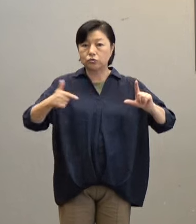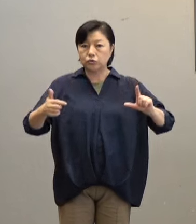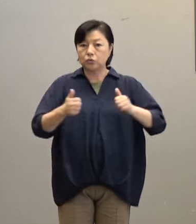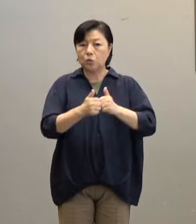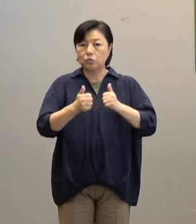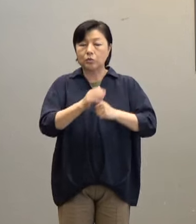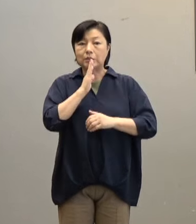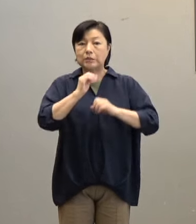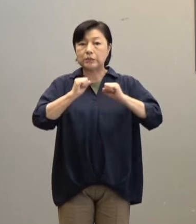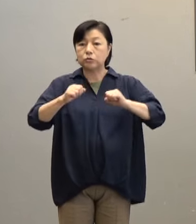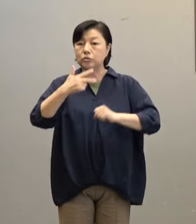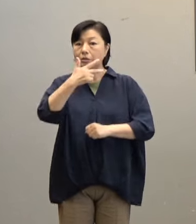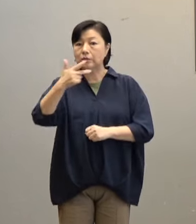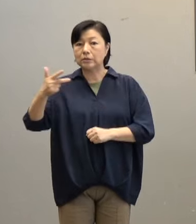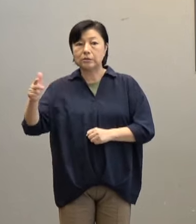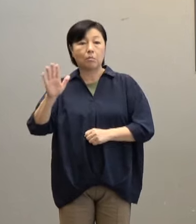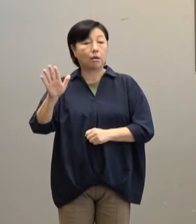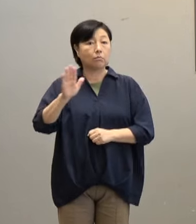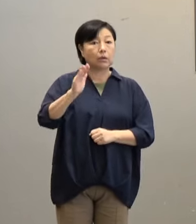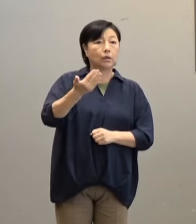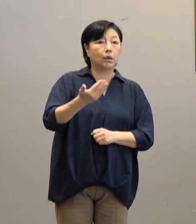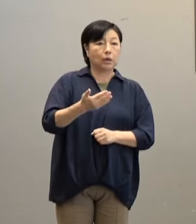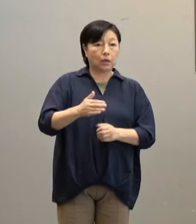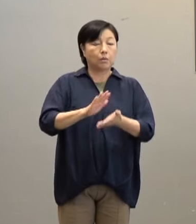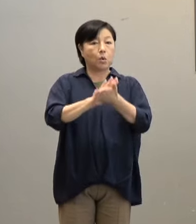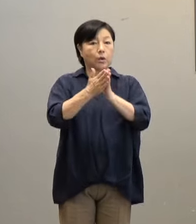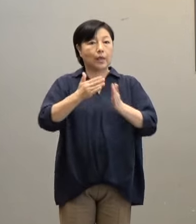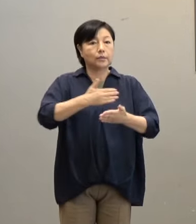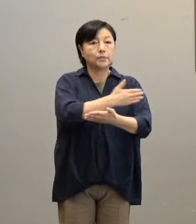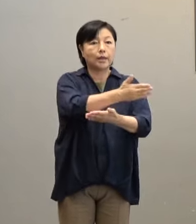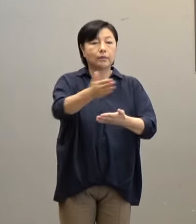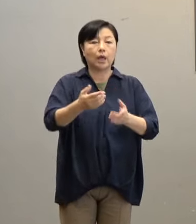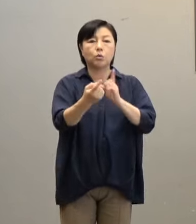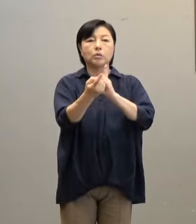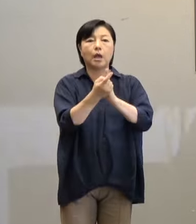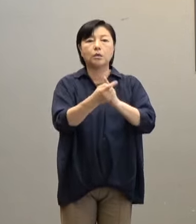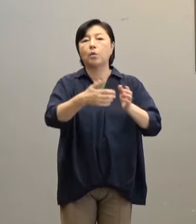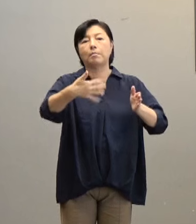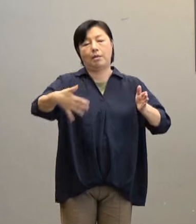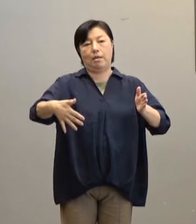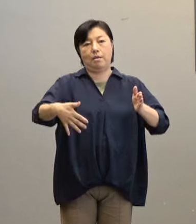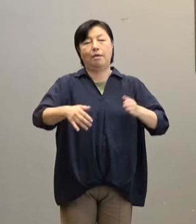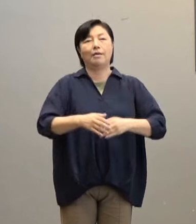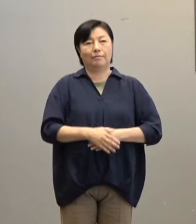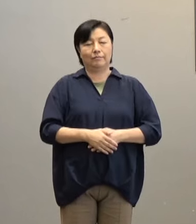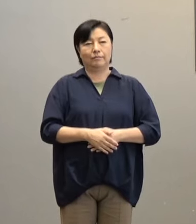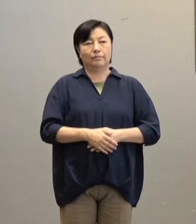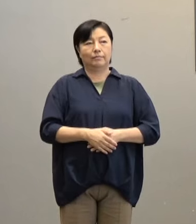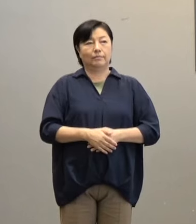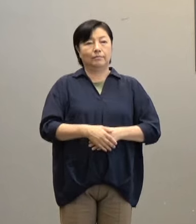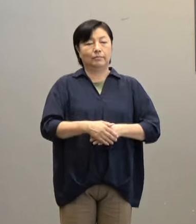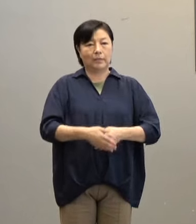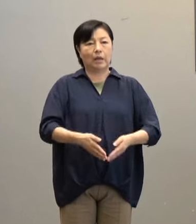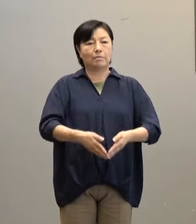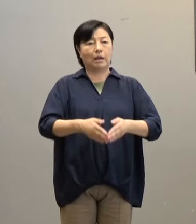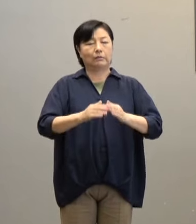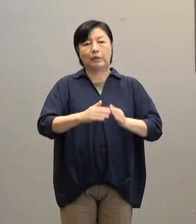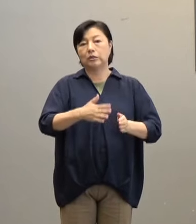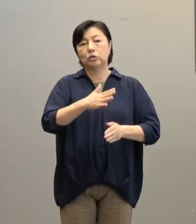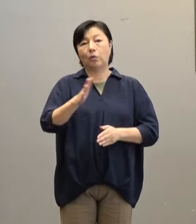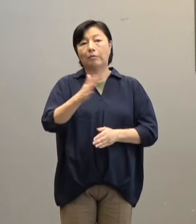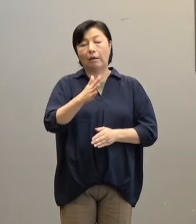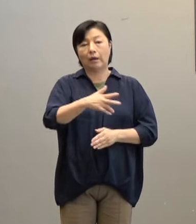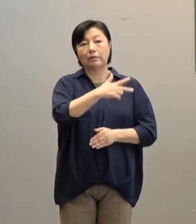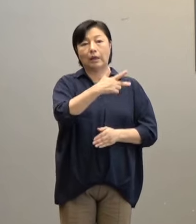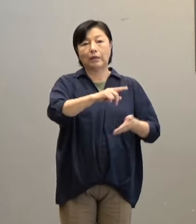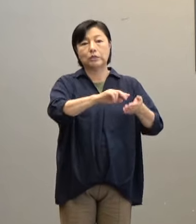相談を実施している市もありますけれども、県全体を対象とするものはありませんでしたので、設置をされていなかったですね、